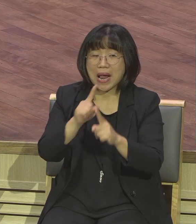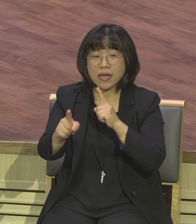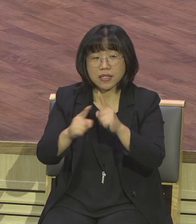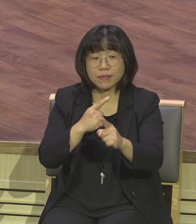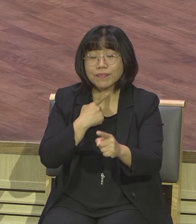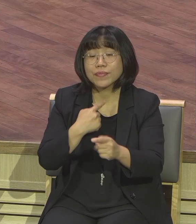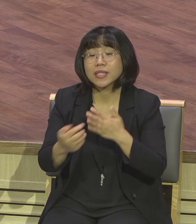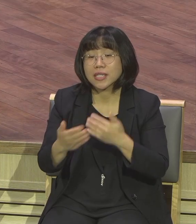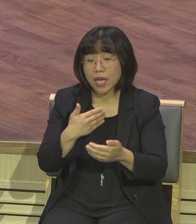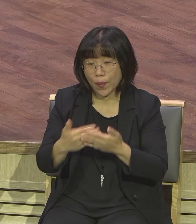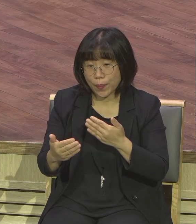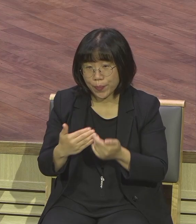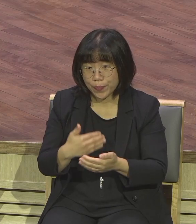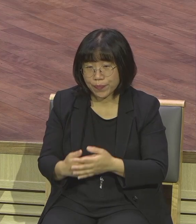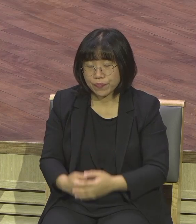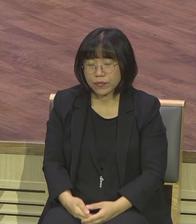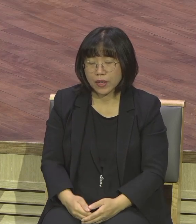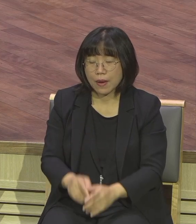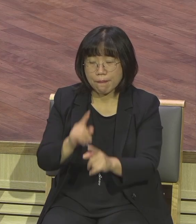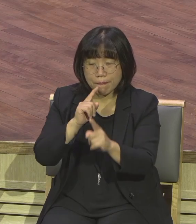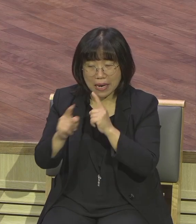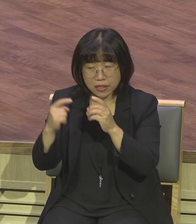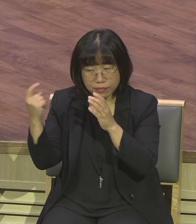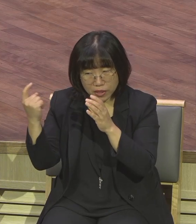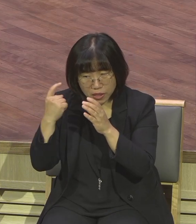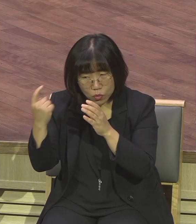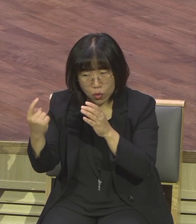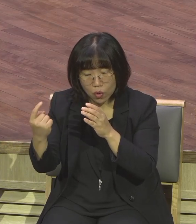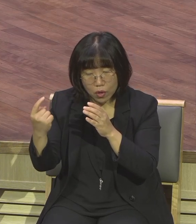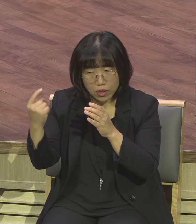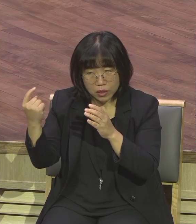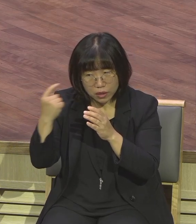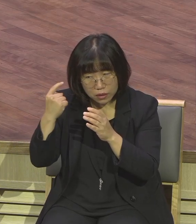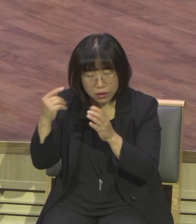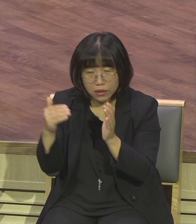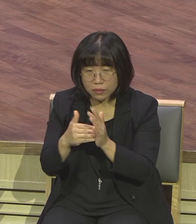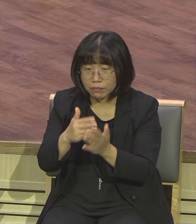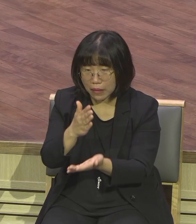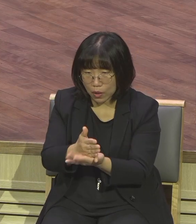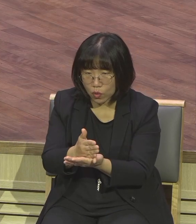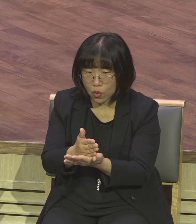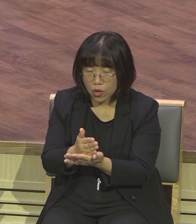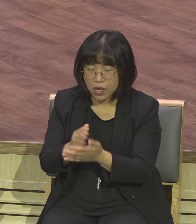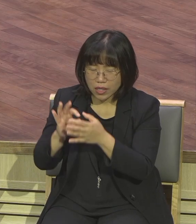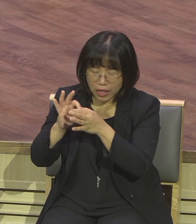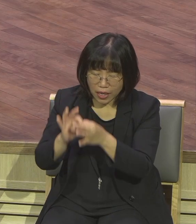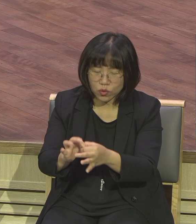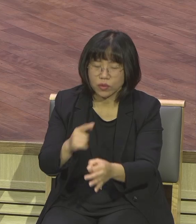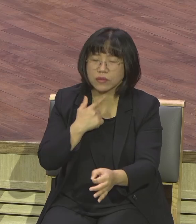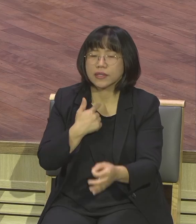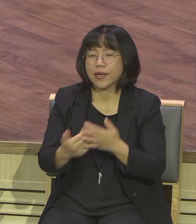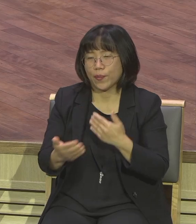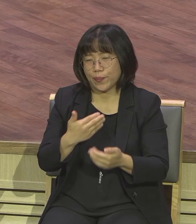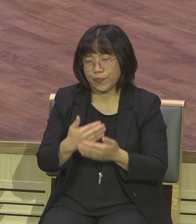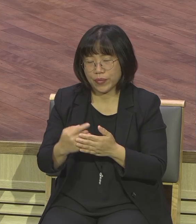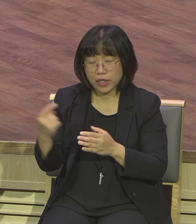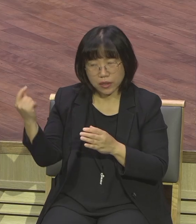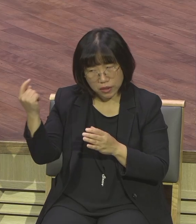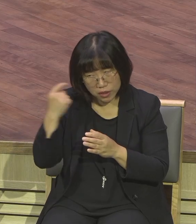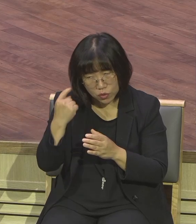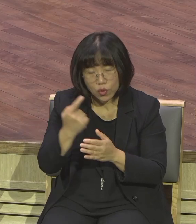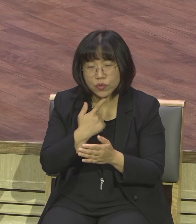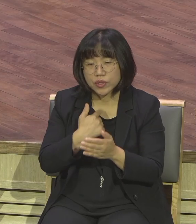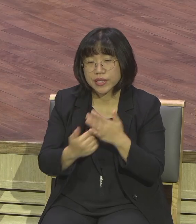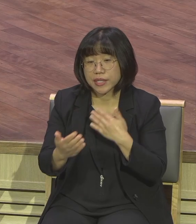말씀. 말씀을 듣고 끝내지 말고 말씀을 성취되는 것도 네가 좀 체험해봐라.